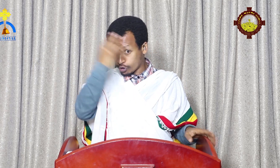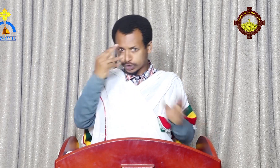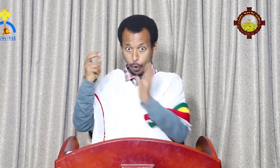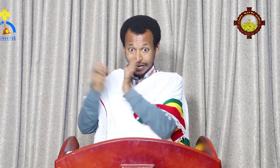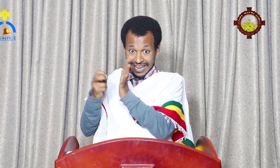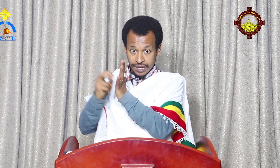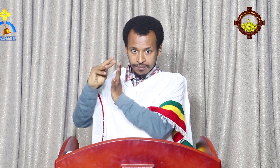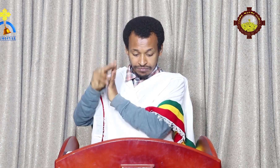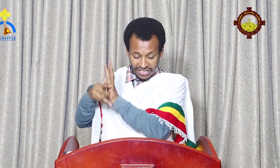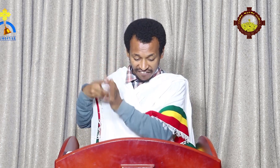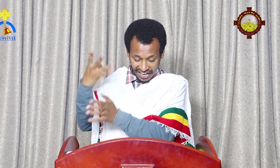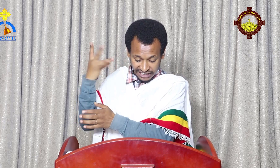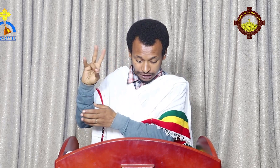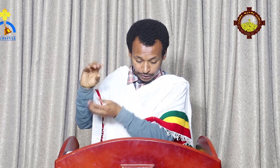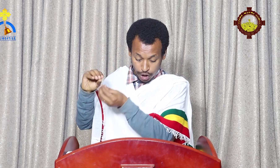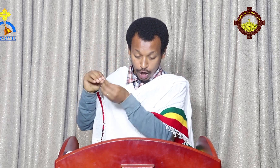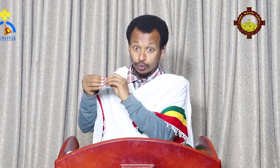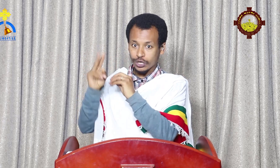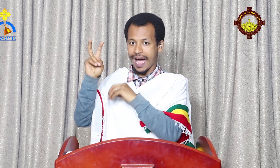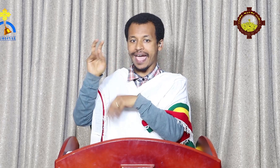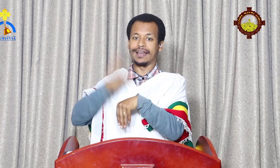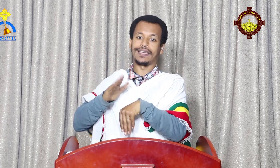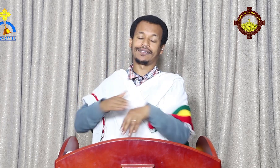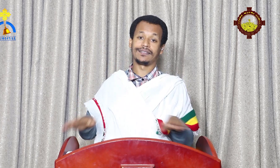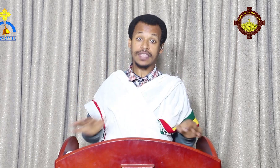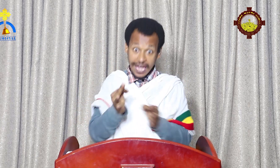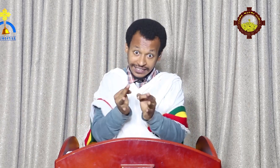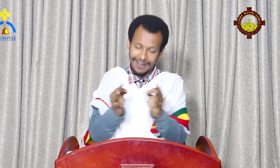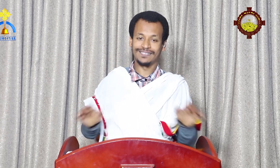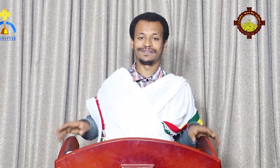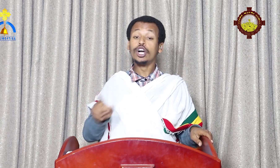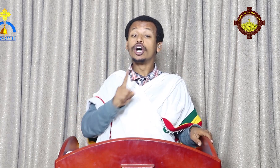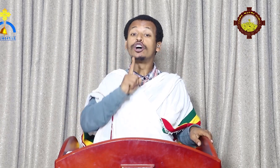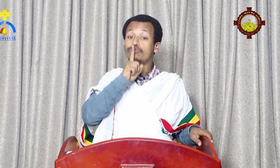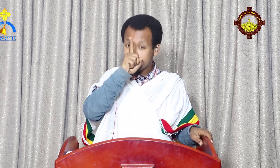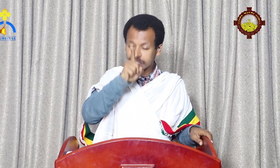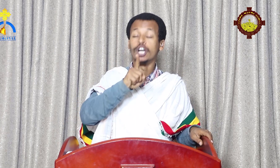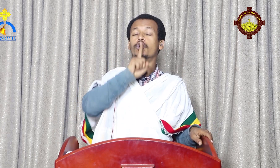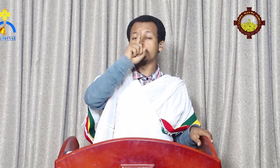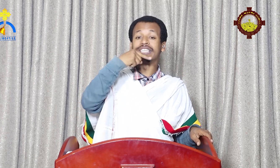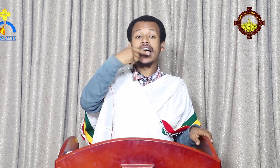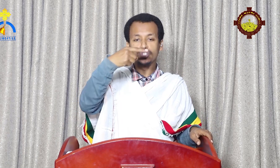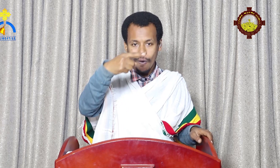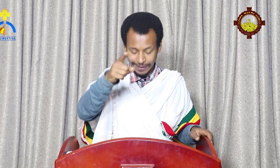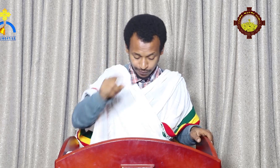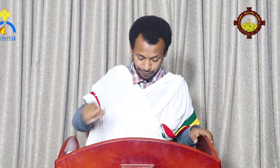የማቴዎስ ወንጌል ምዕራፍ 17 ቁጥር 20 ይገልጻል። እምነት እምነት እላችኋለሁ፣